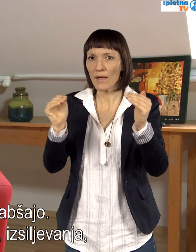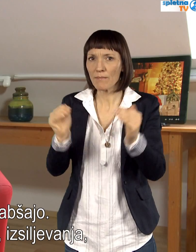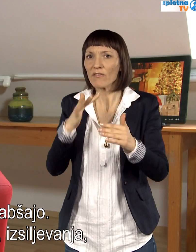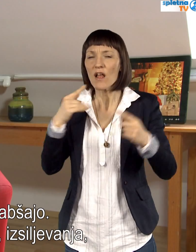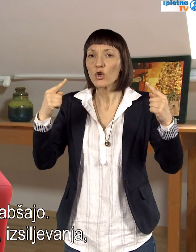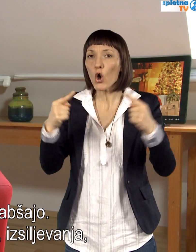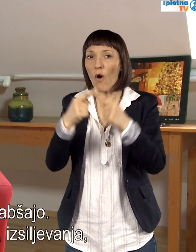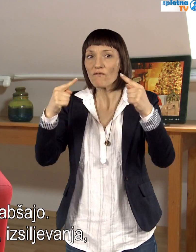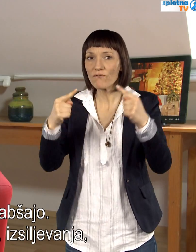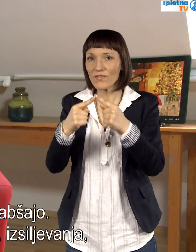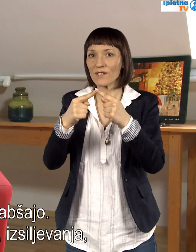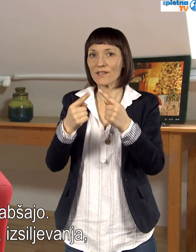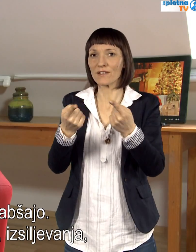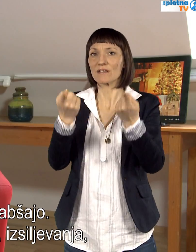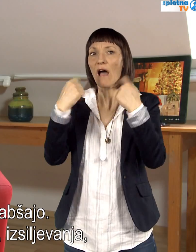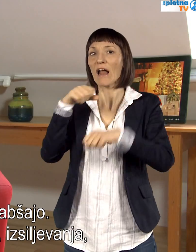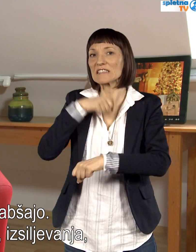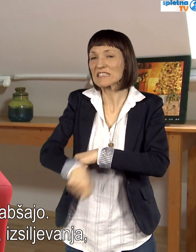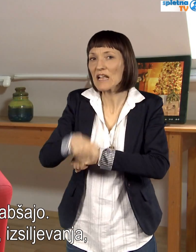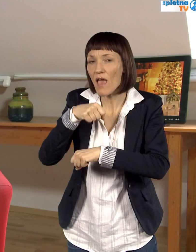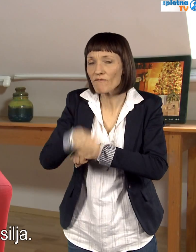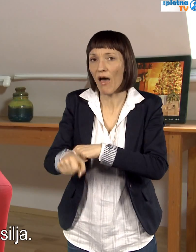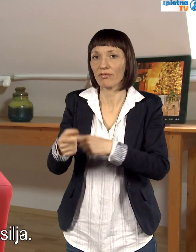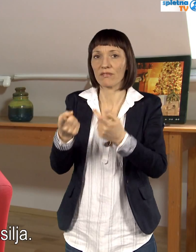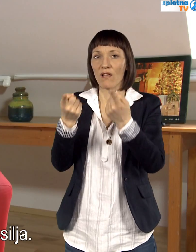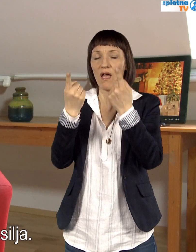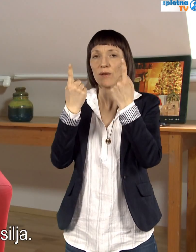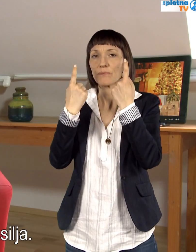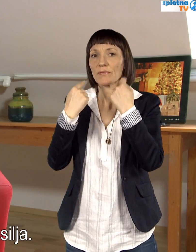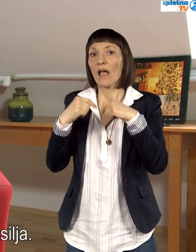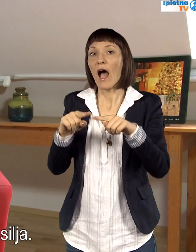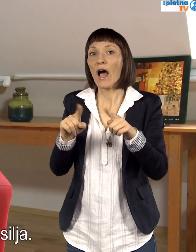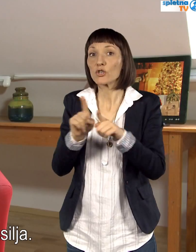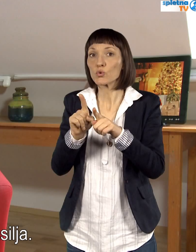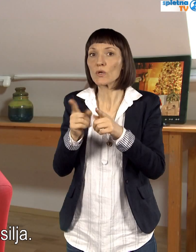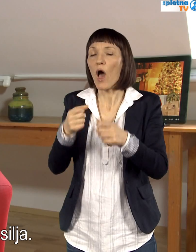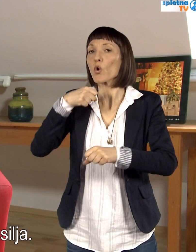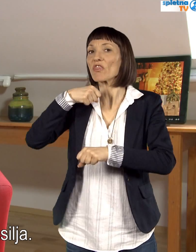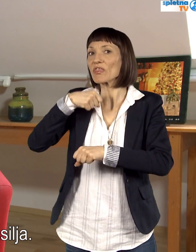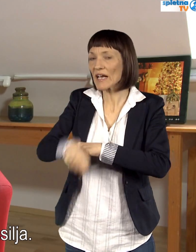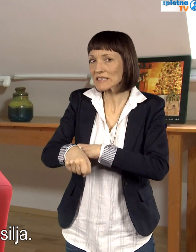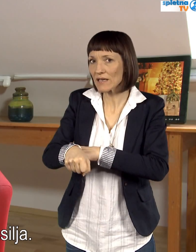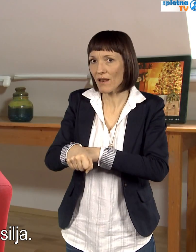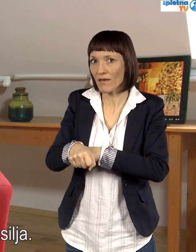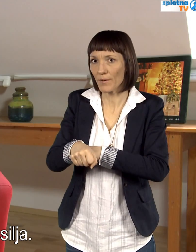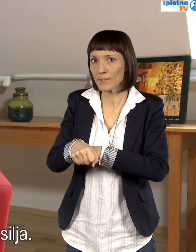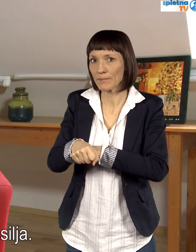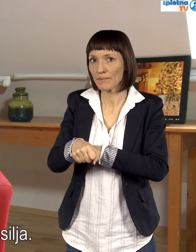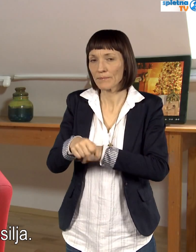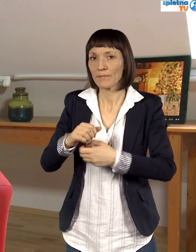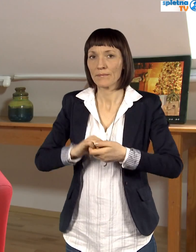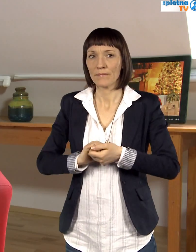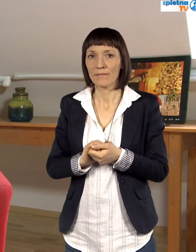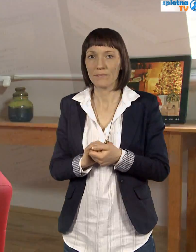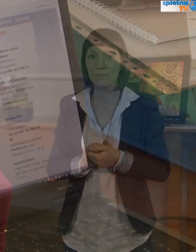poslabšajo, pride do konfliktov, lahko kakšnega izsiljevanja, lahko tudi nasilja.